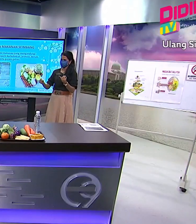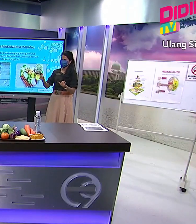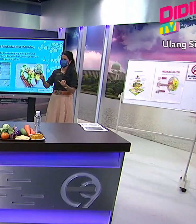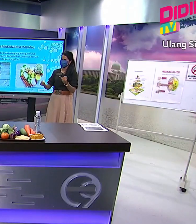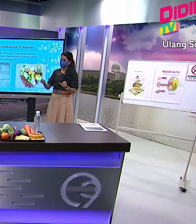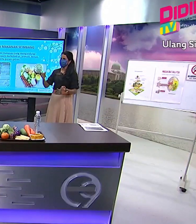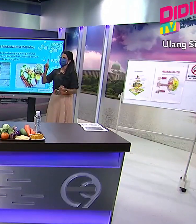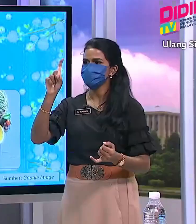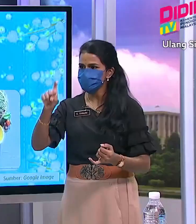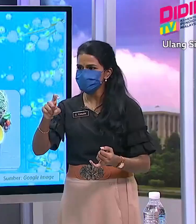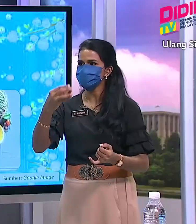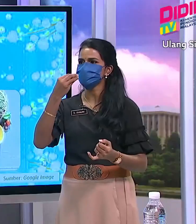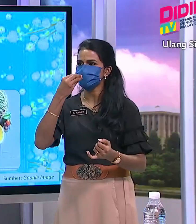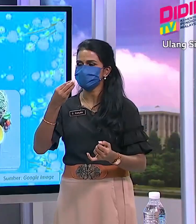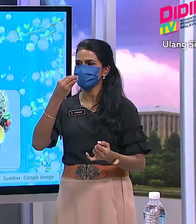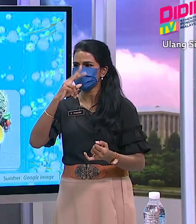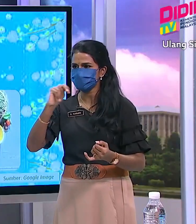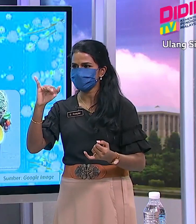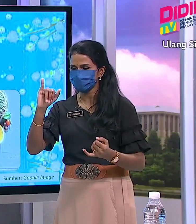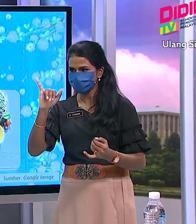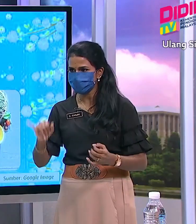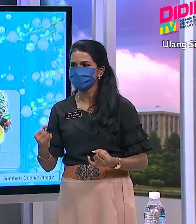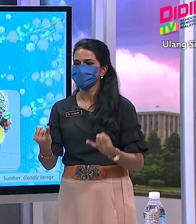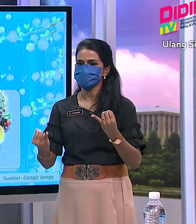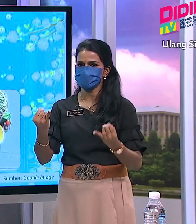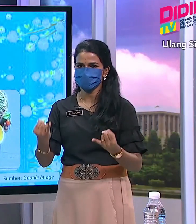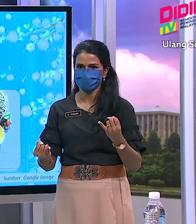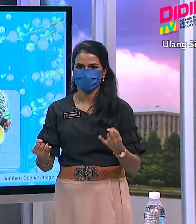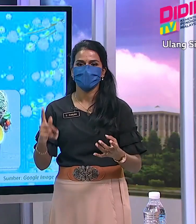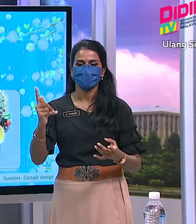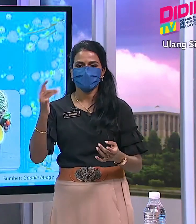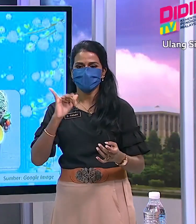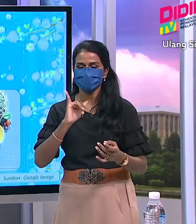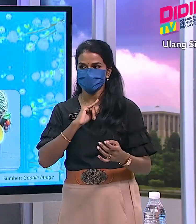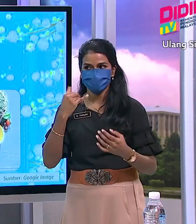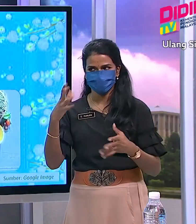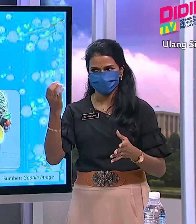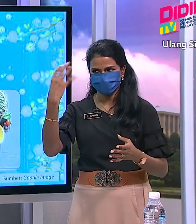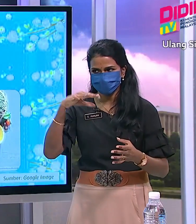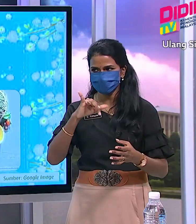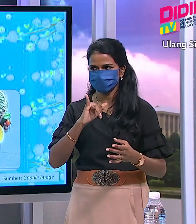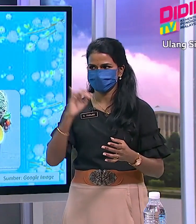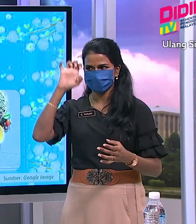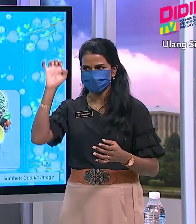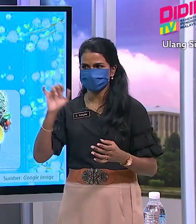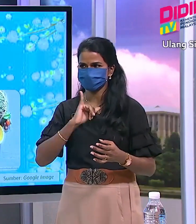ni. Seimbang. Mesti makan makanan yang seimbang. Tadi saya sudah beritahu kan, Ellie, saya